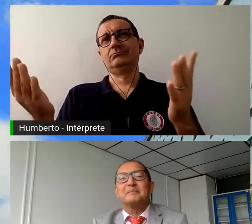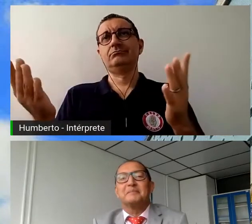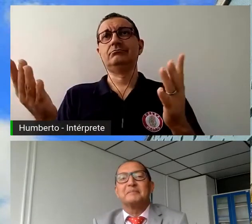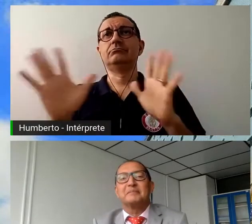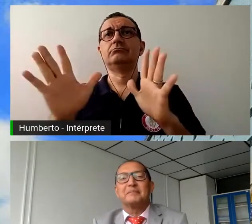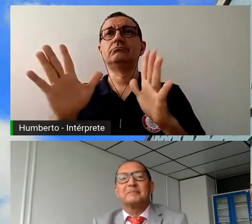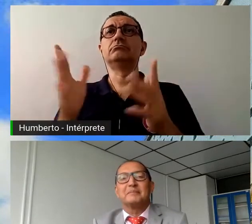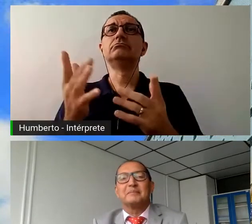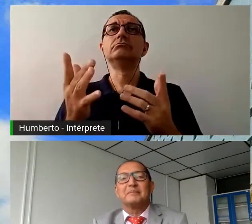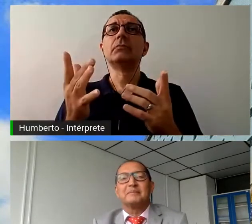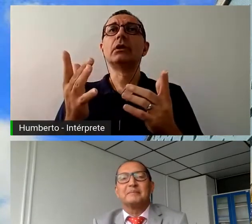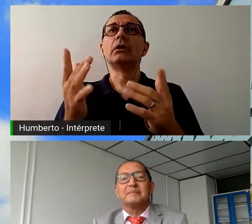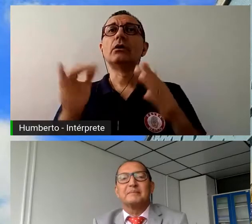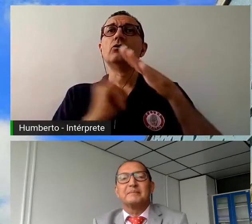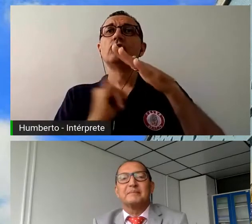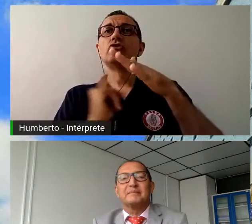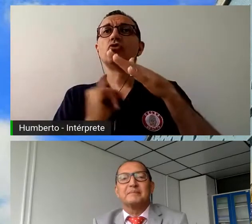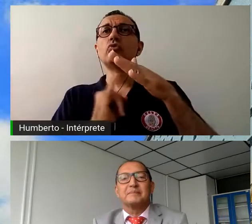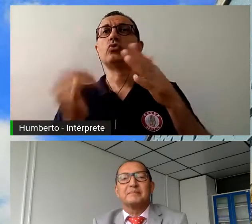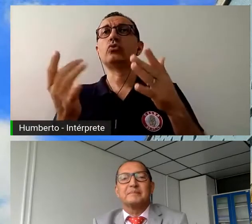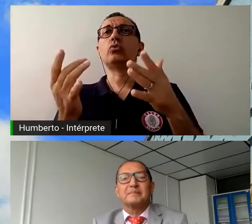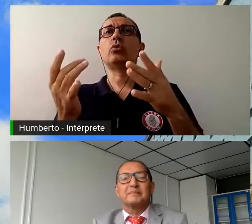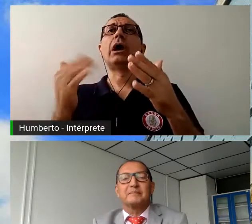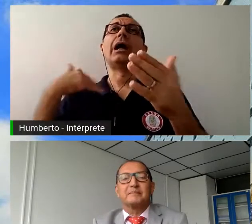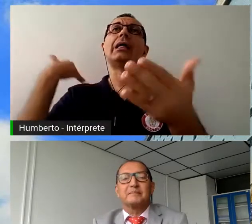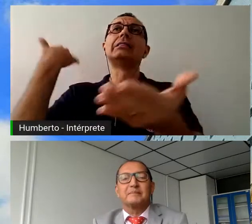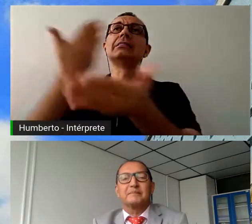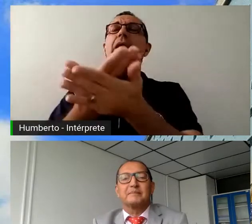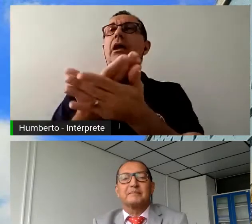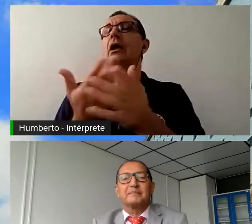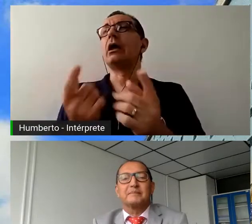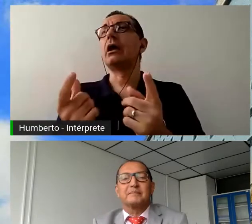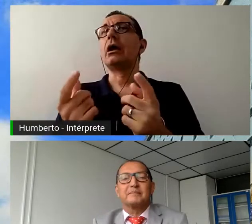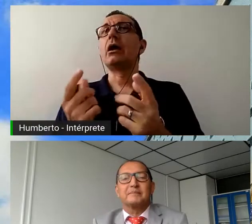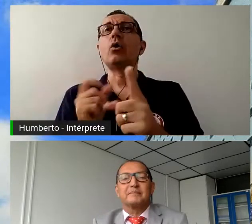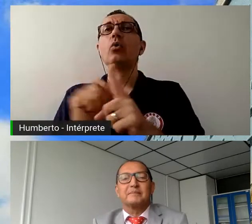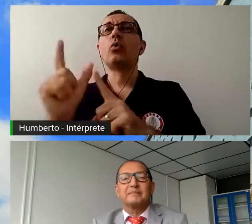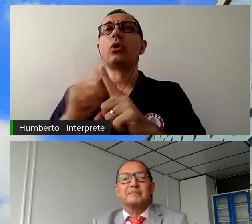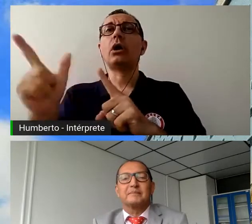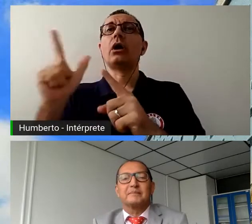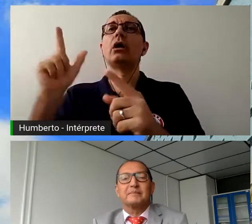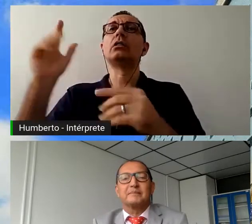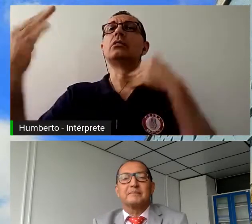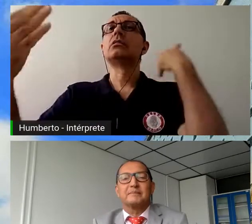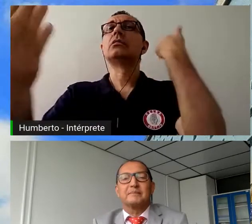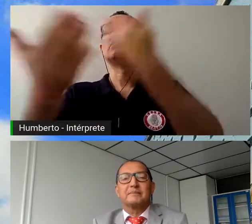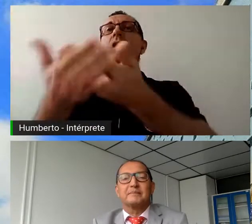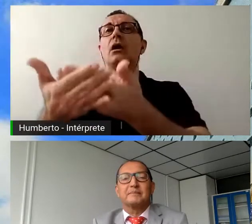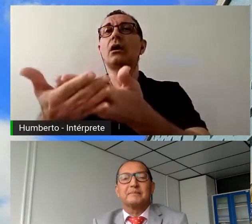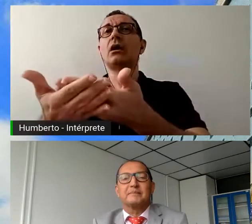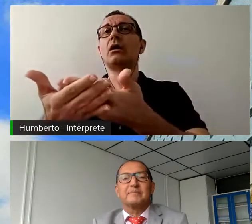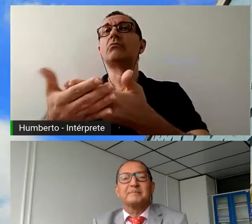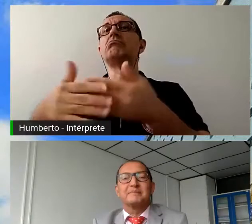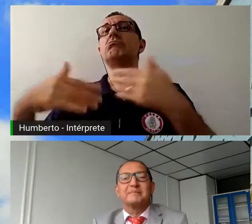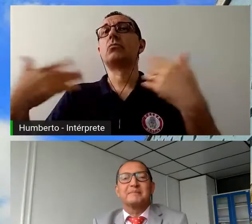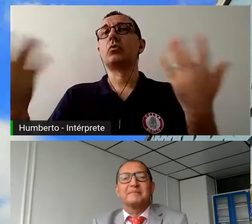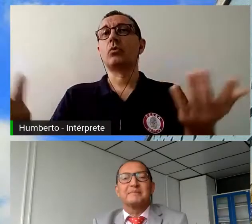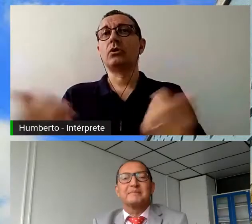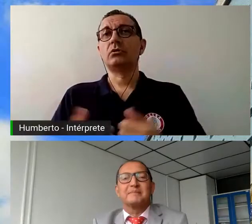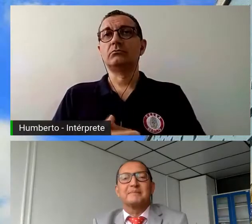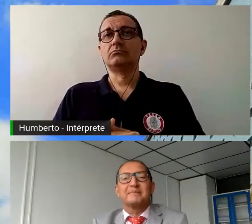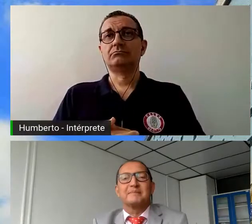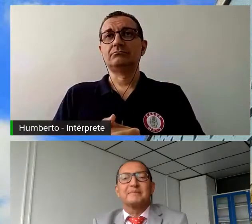os seus espaços, os seus dignos e qualificados espaços para um projeto que expropria os alunos